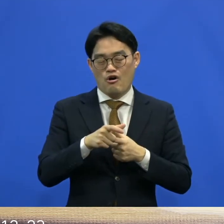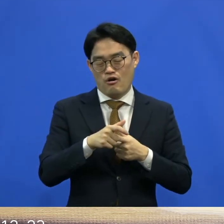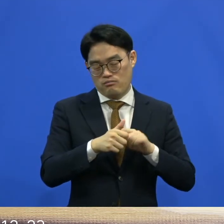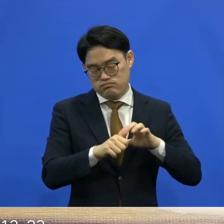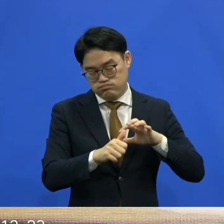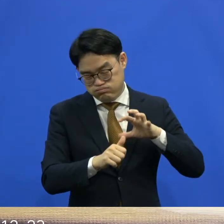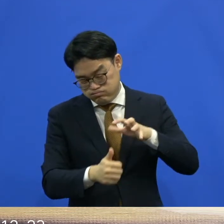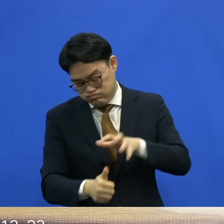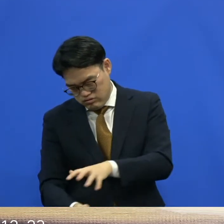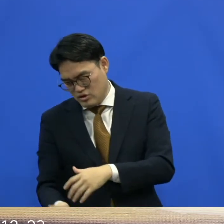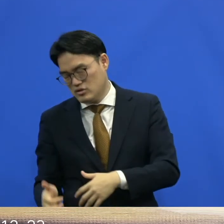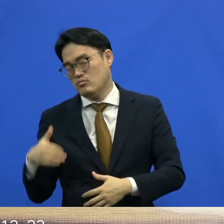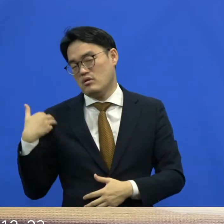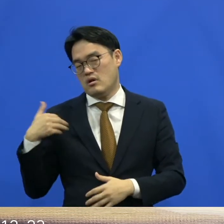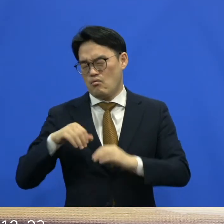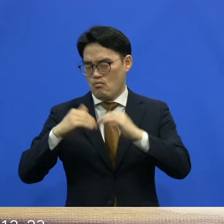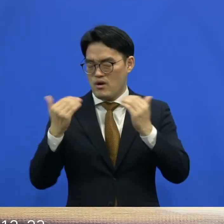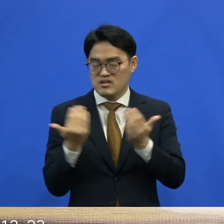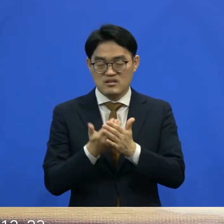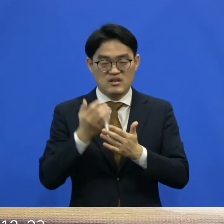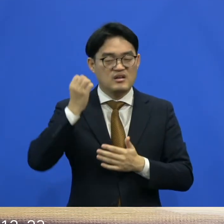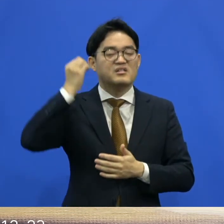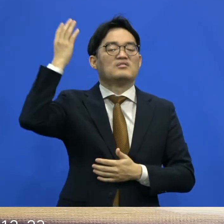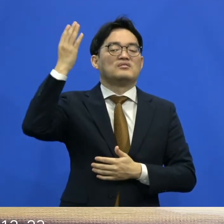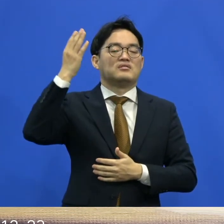그야말로 완전히 잊혀진 존재가 될 수 있습니다.